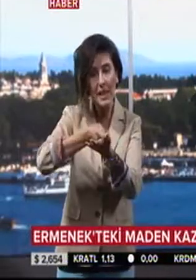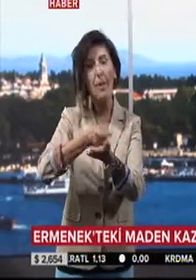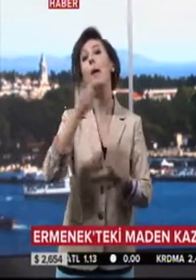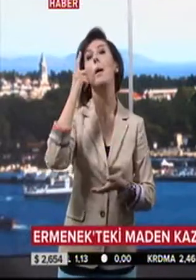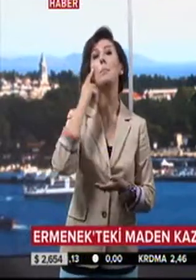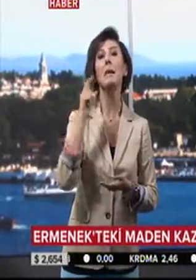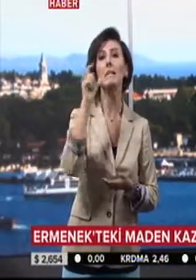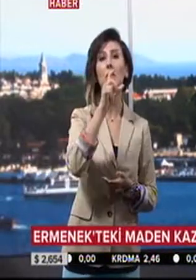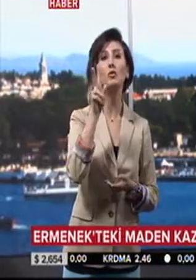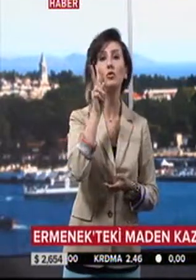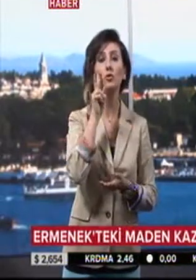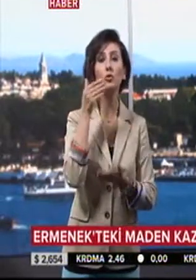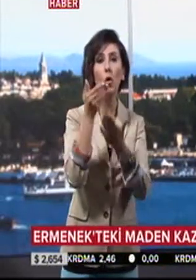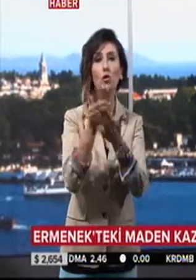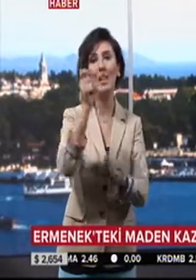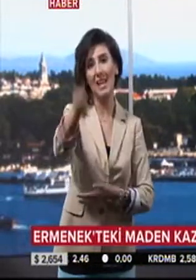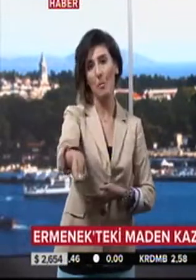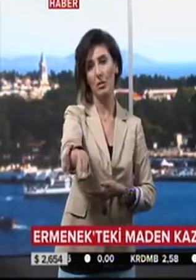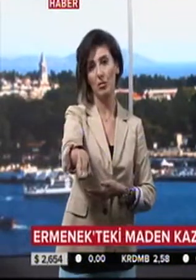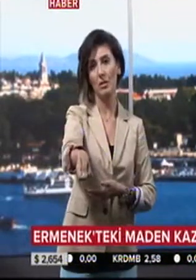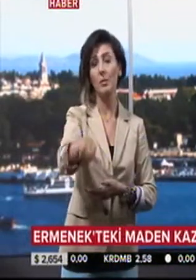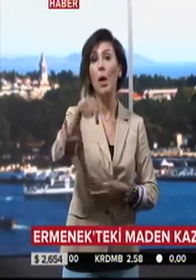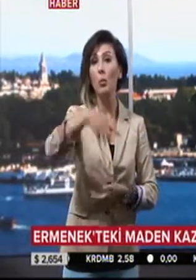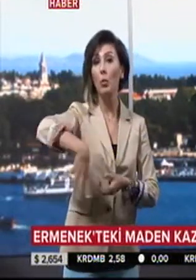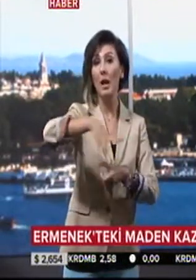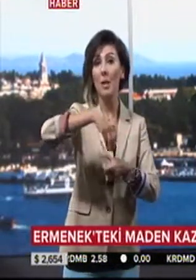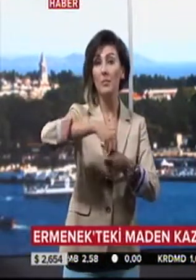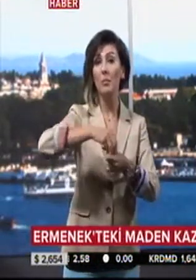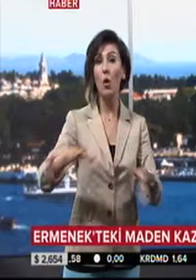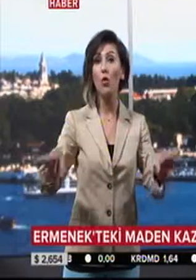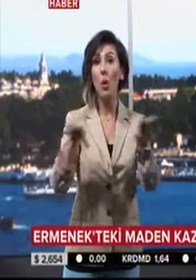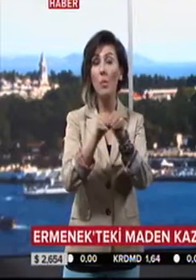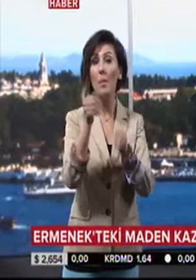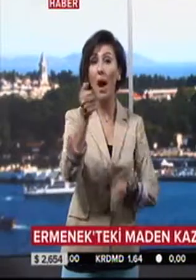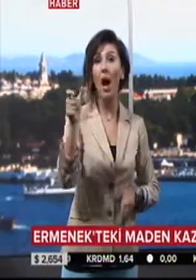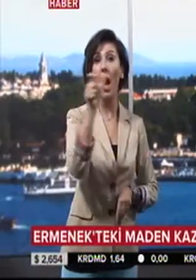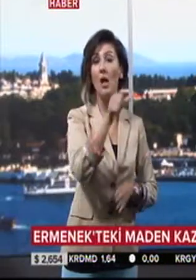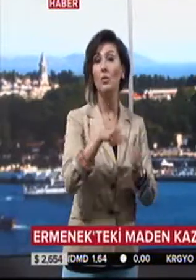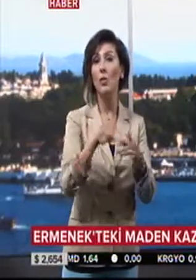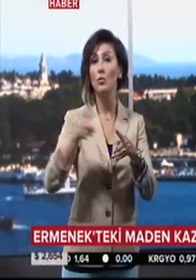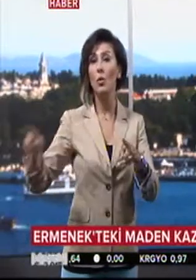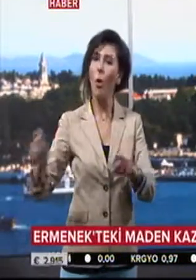ödeme Mayıs ayı sonunda yapılacaktır. Bu kapsamda toplamda 6